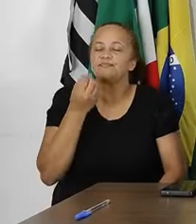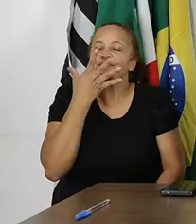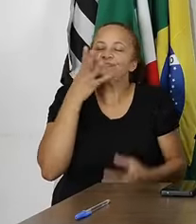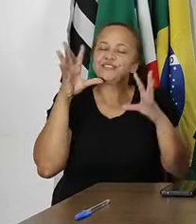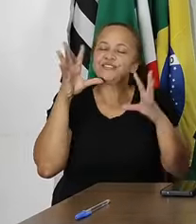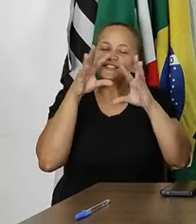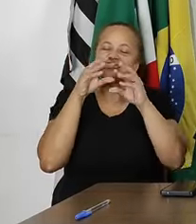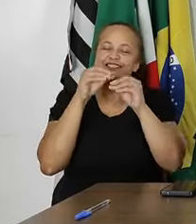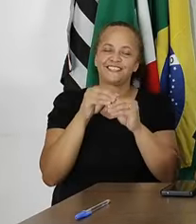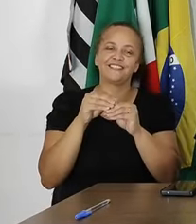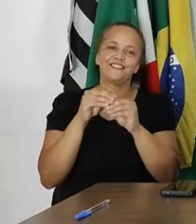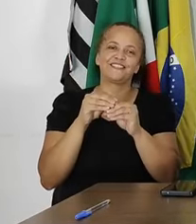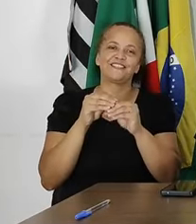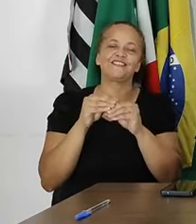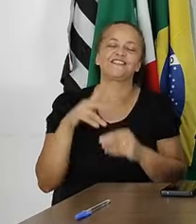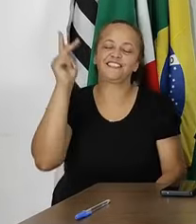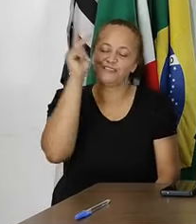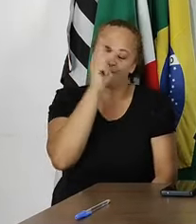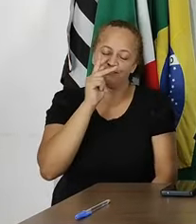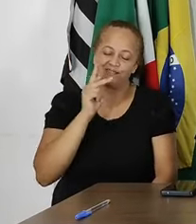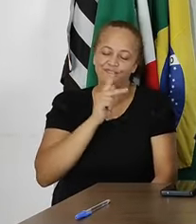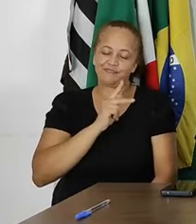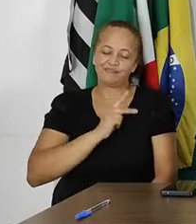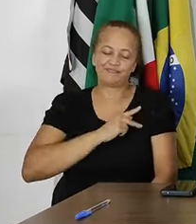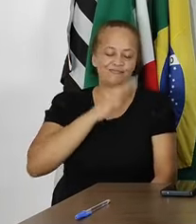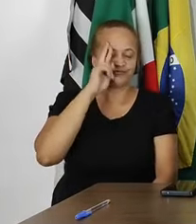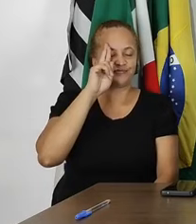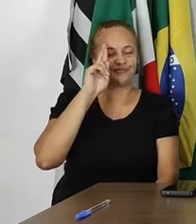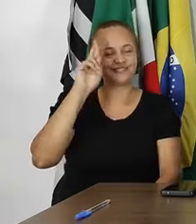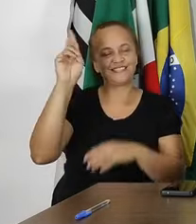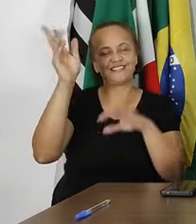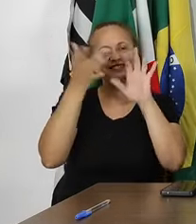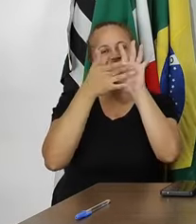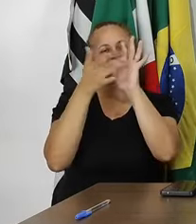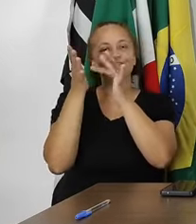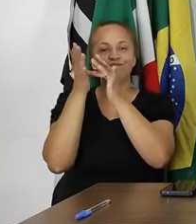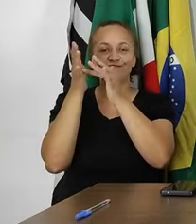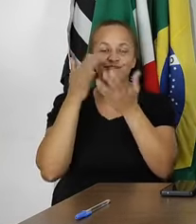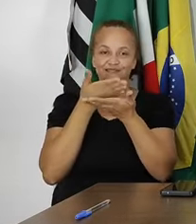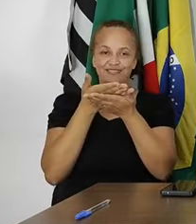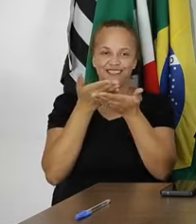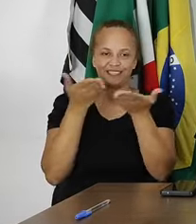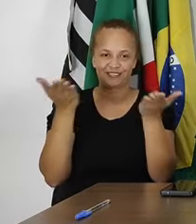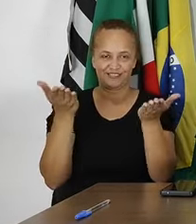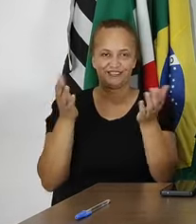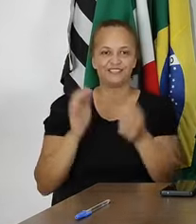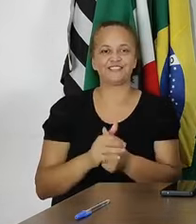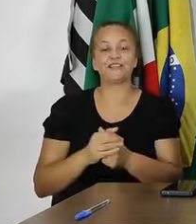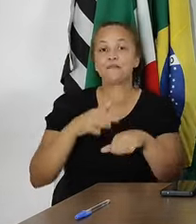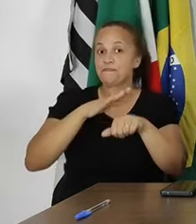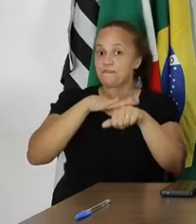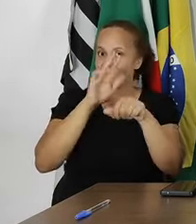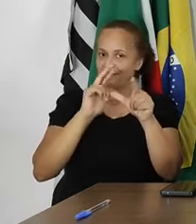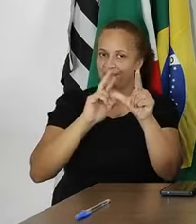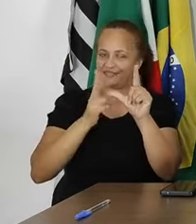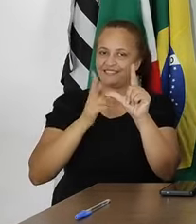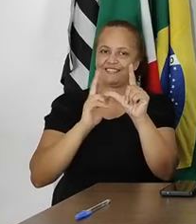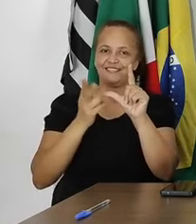Boa noite, na paz do Senhor Jesus para você. Estamos aqui para mais uma